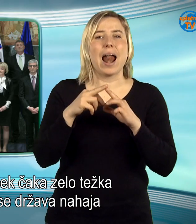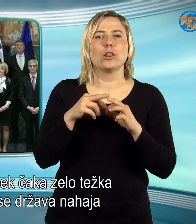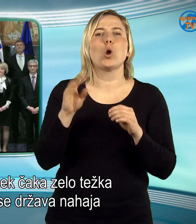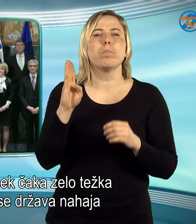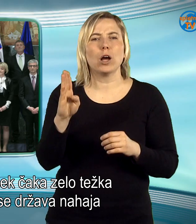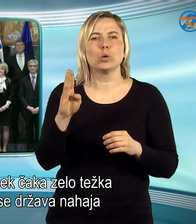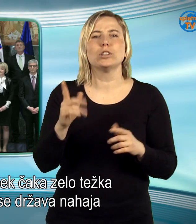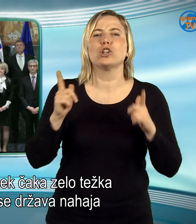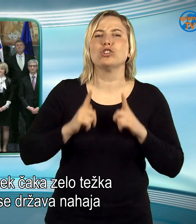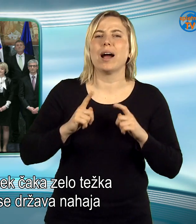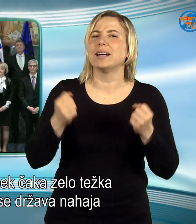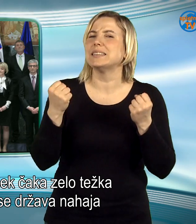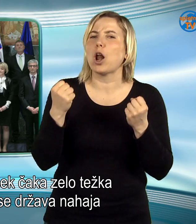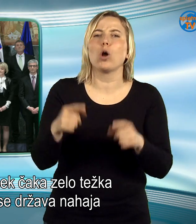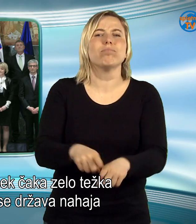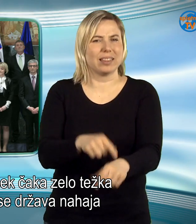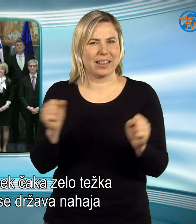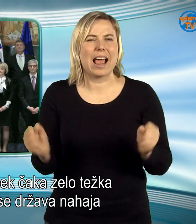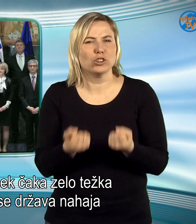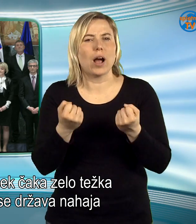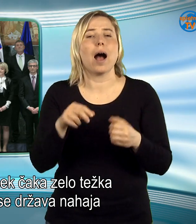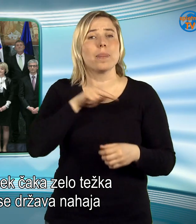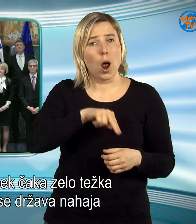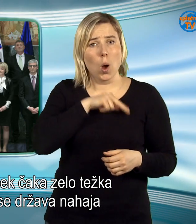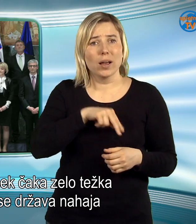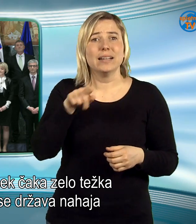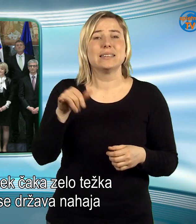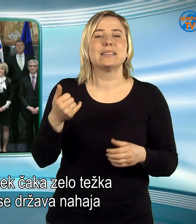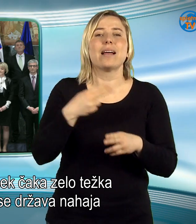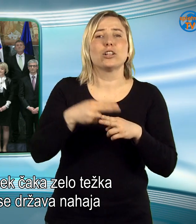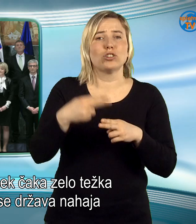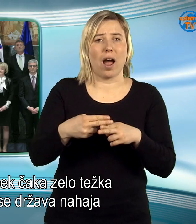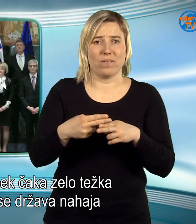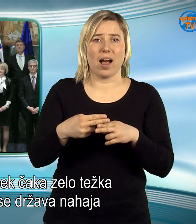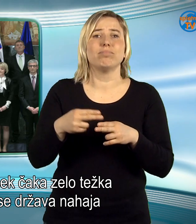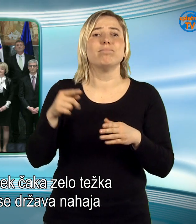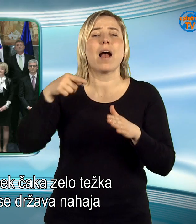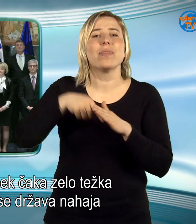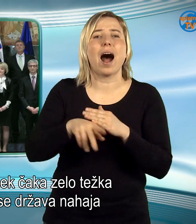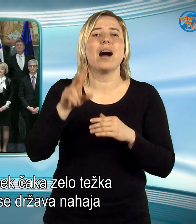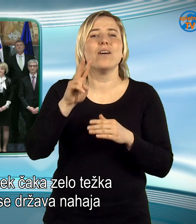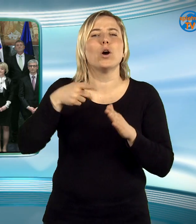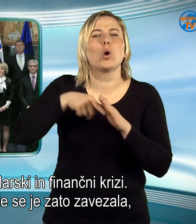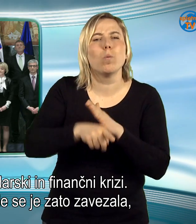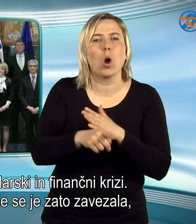Alenko Bratušek čaka zelo težka naloga, saj se država nahaja v globoki gospodarski in finančni